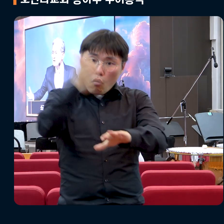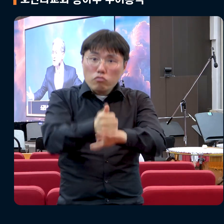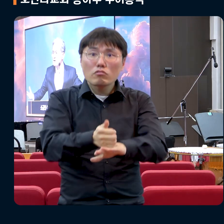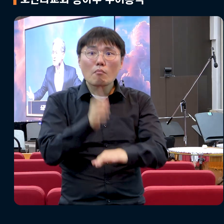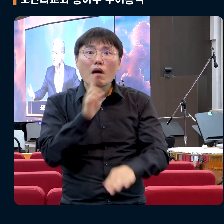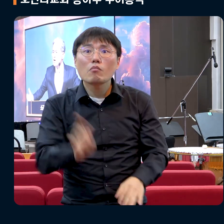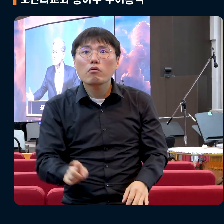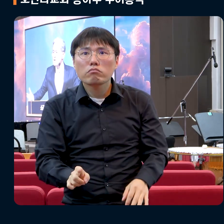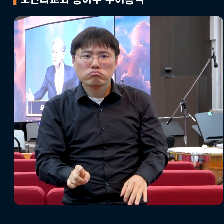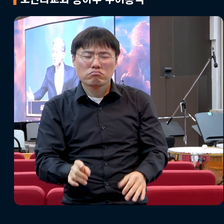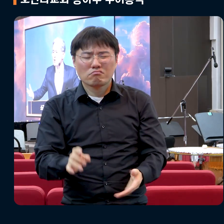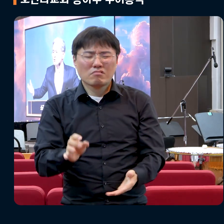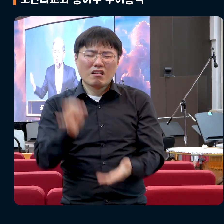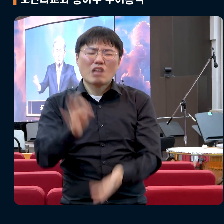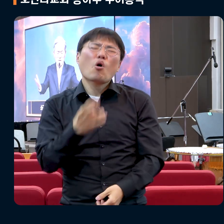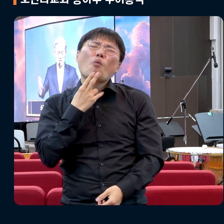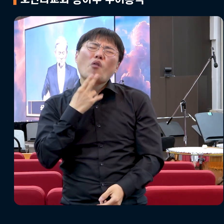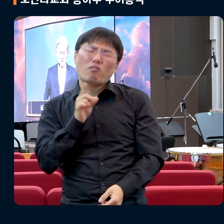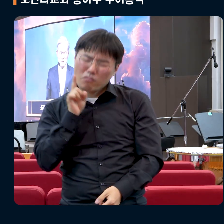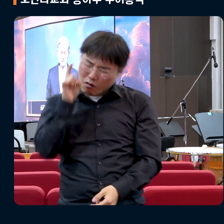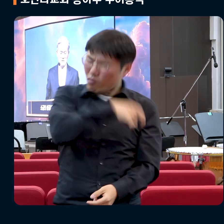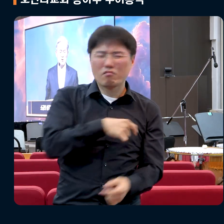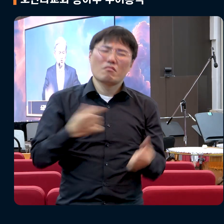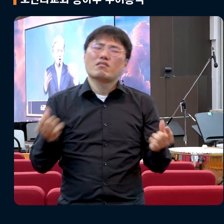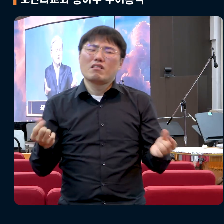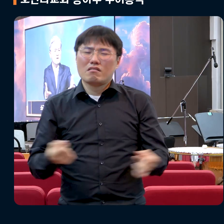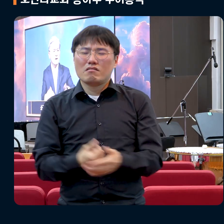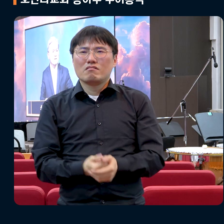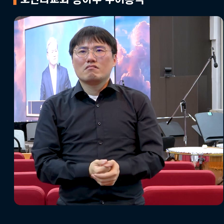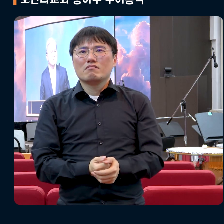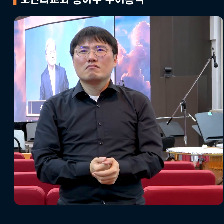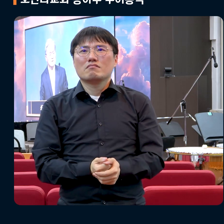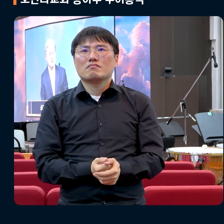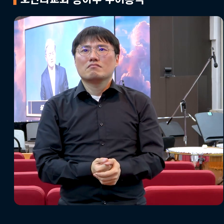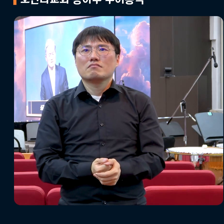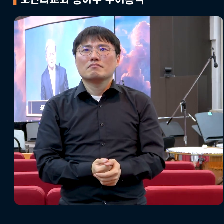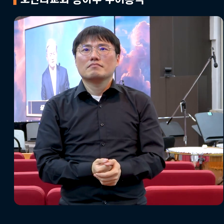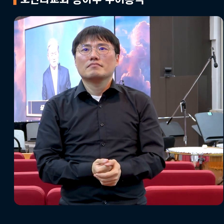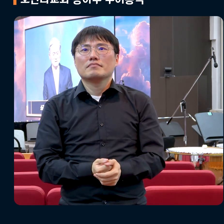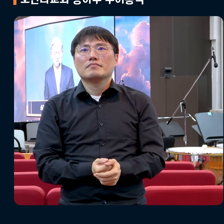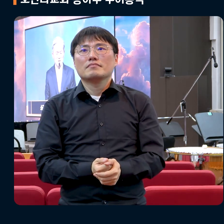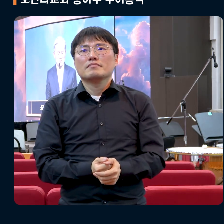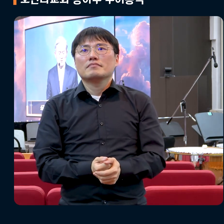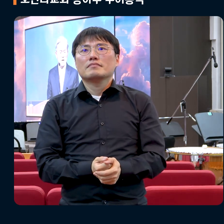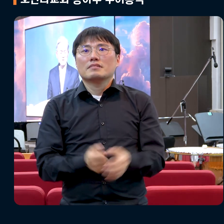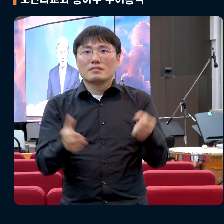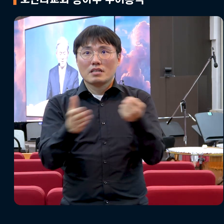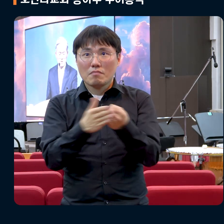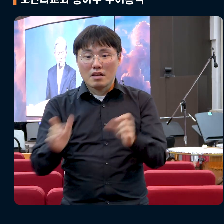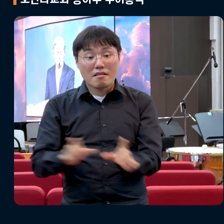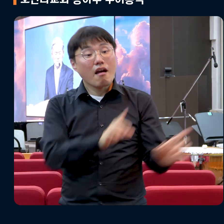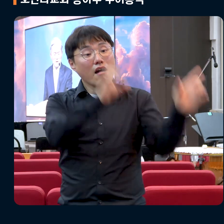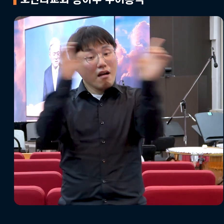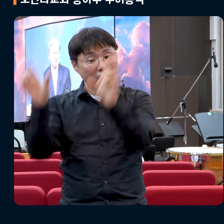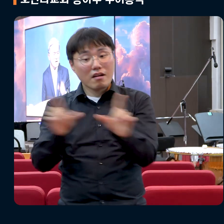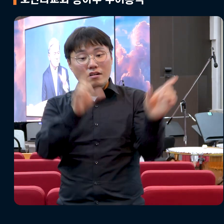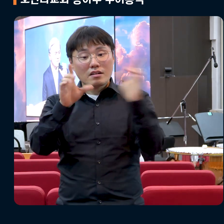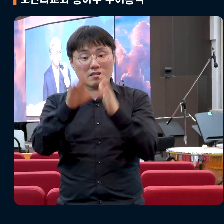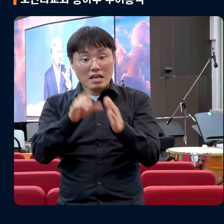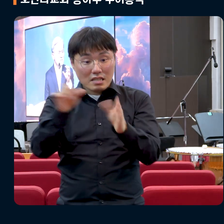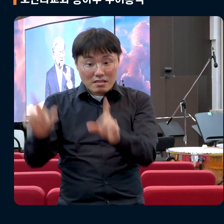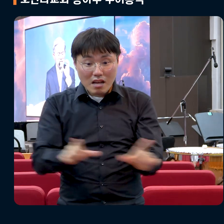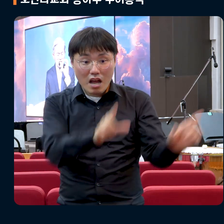해도 다 뭐예요? 무가치하고 더럽지 않습니까? 추한 거예요. 그래서 삶을